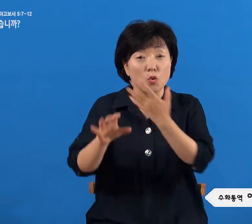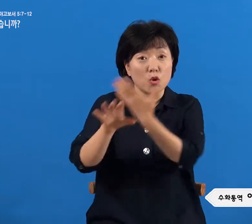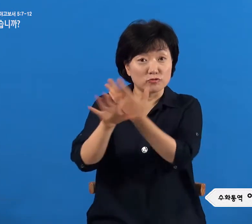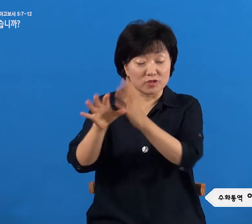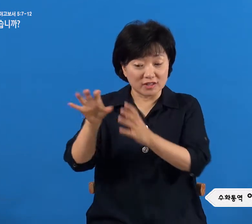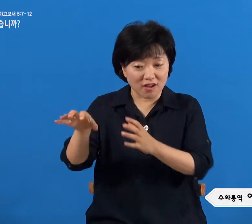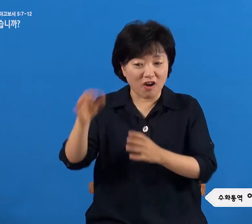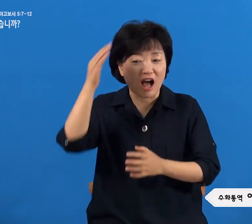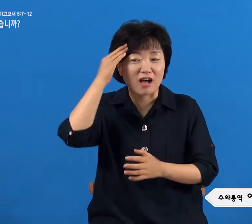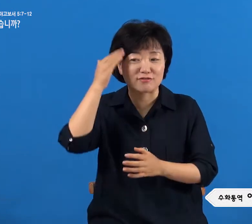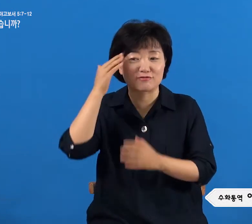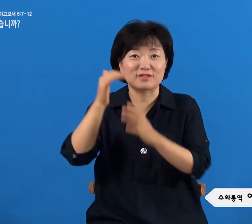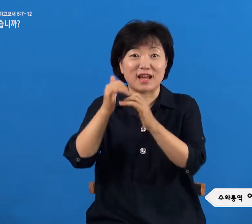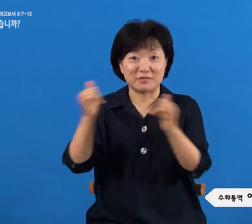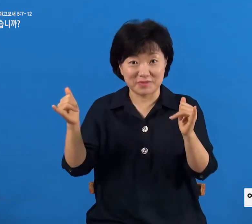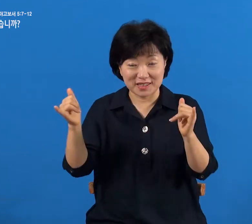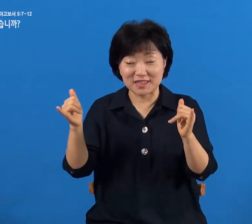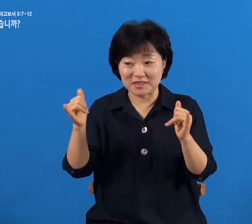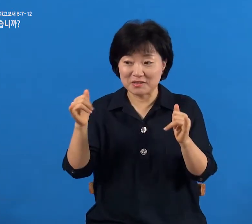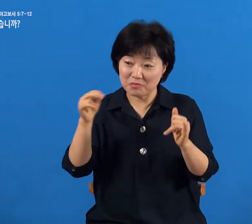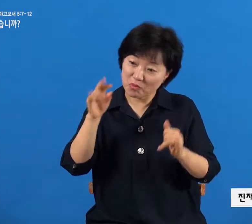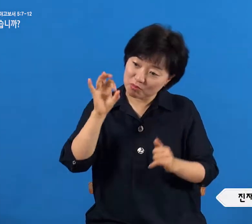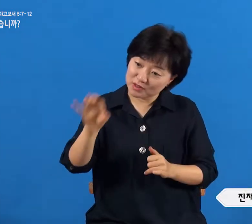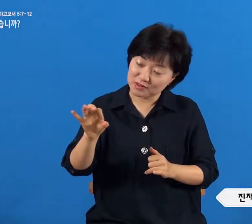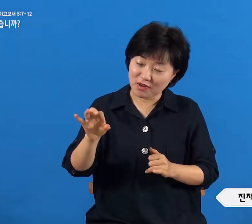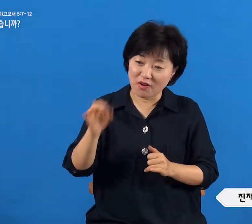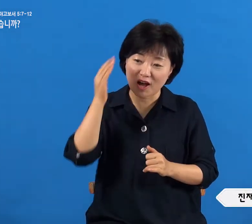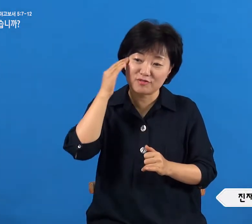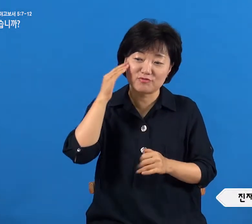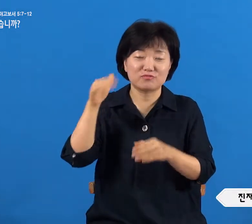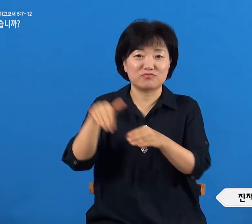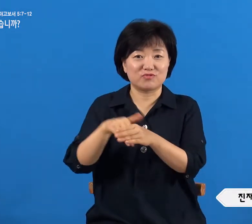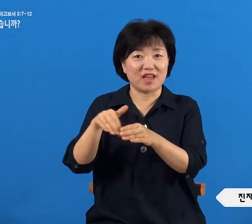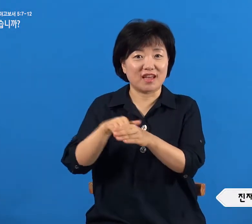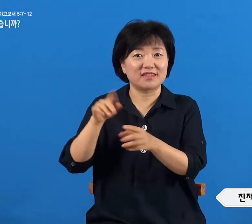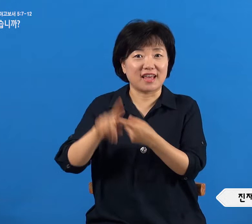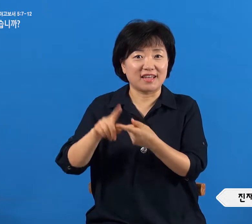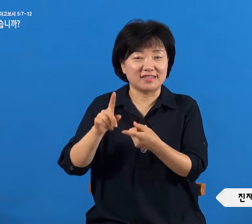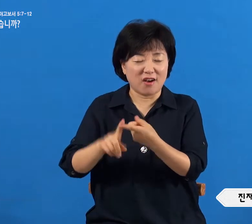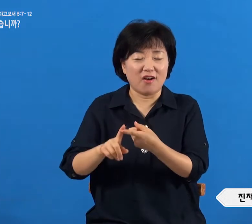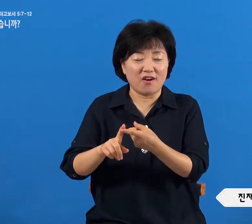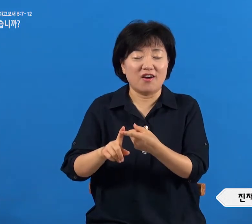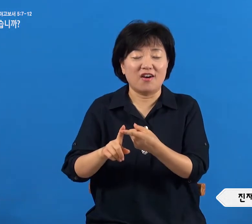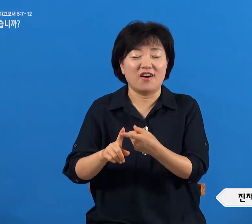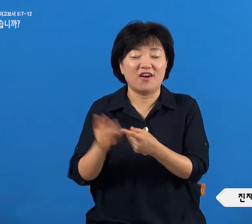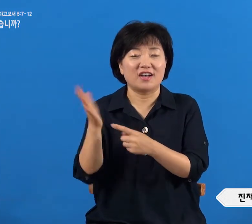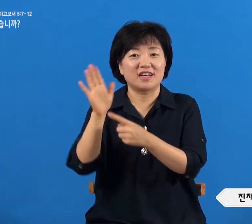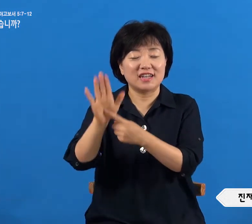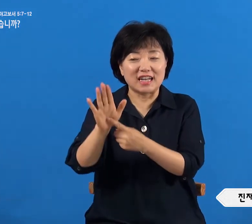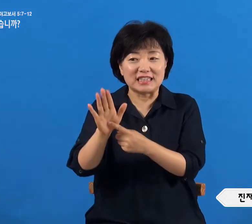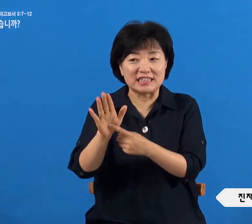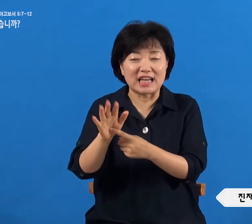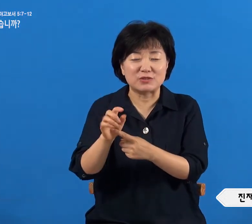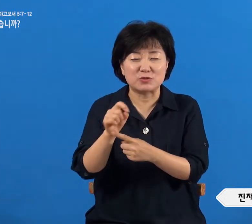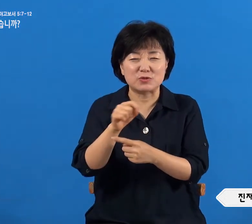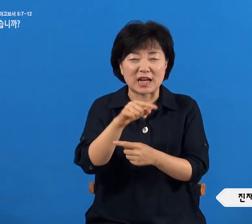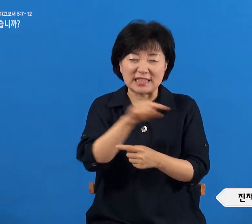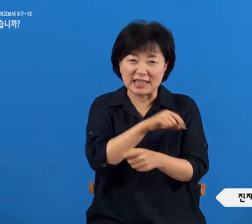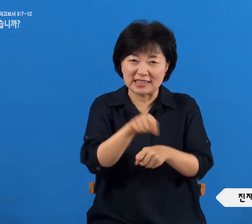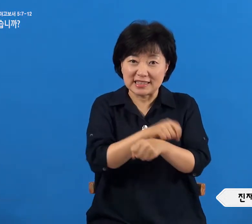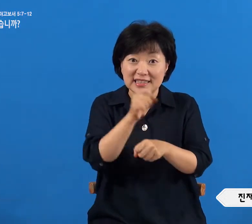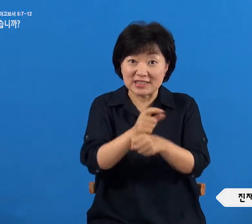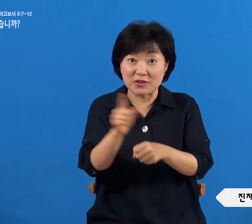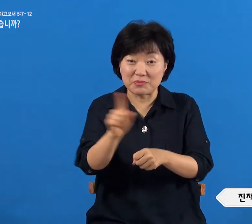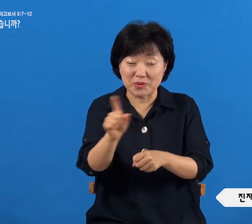외국에서 한국 사람들을 바라보면서 한국 문화를 늘 이야기하는 대표적인 표현들이 있습니다. 그